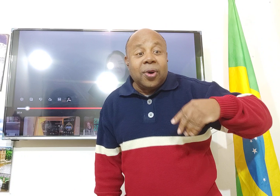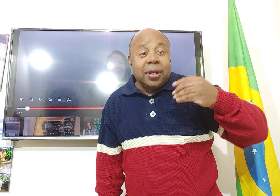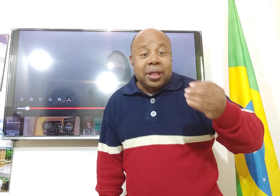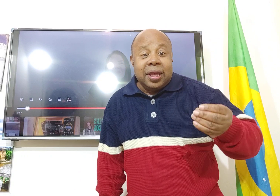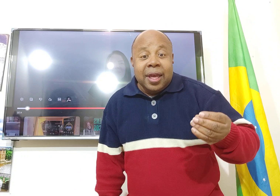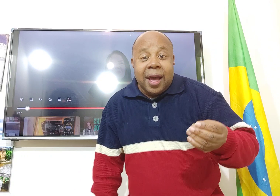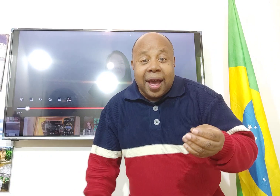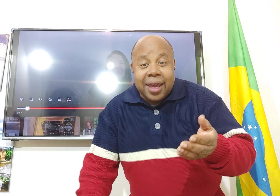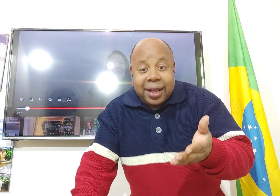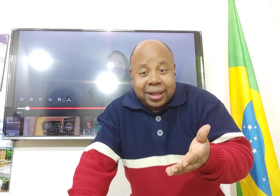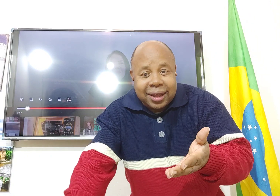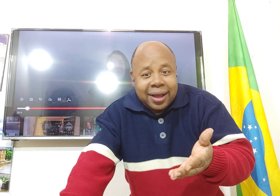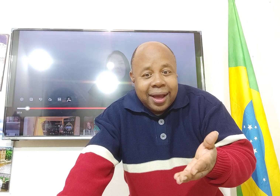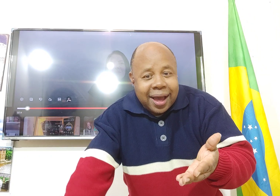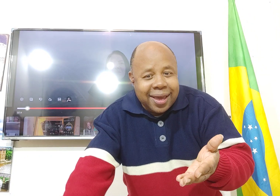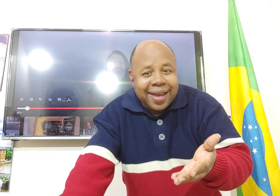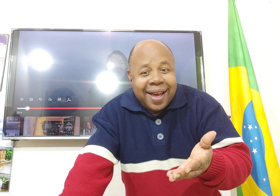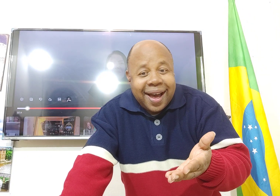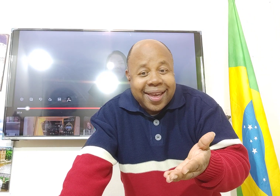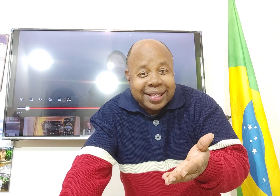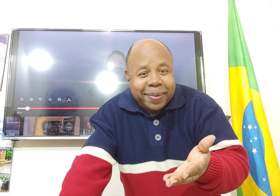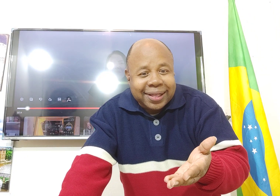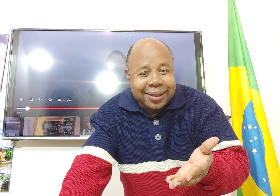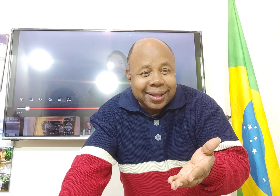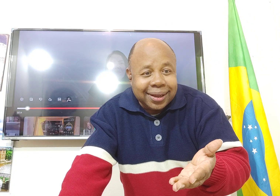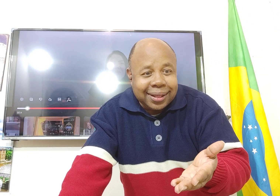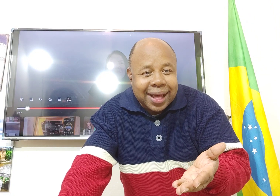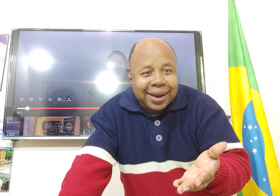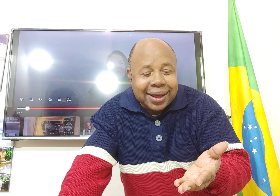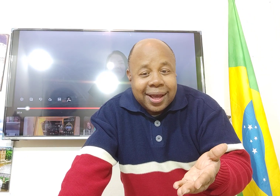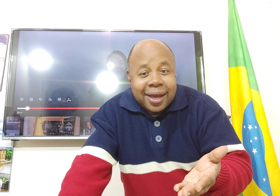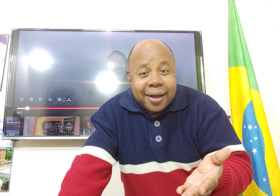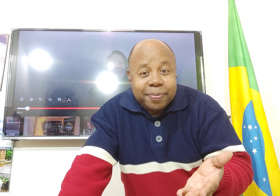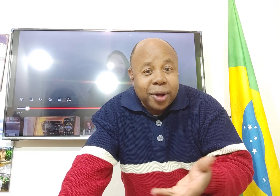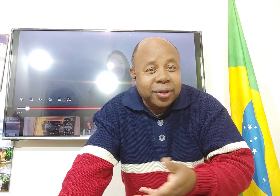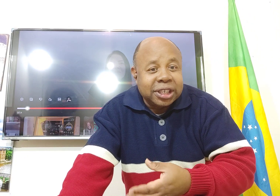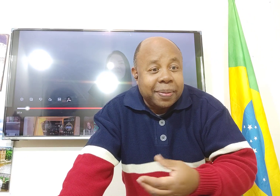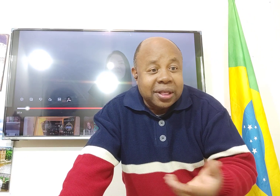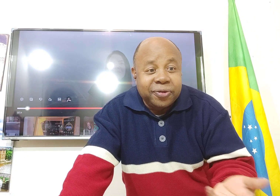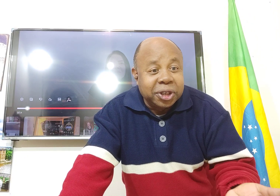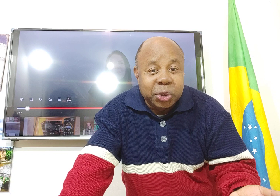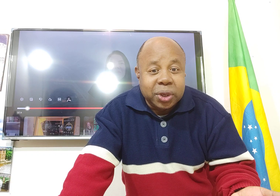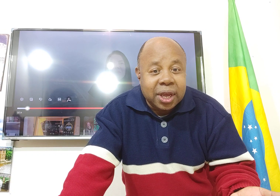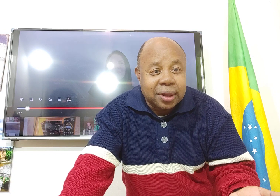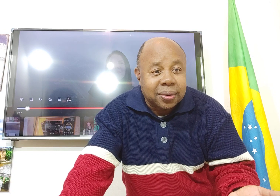coisas assim, aí entra a Patrícia dando risada. Posso deixar mais infantil do que isso?